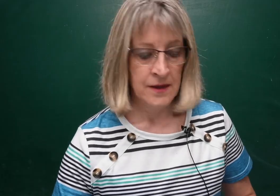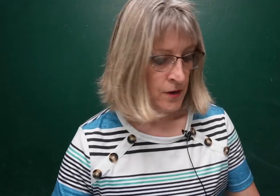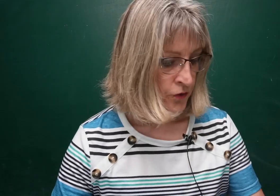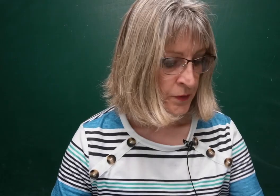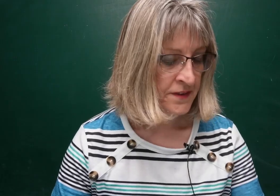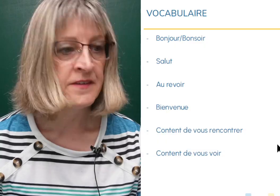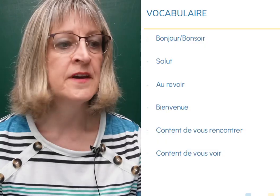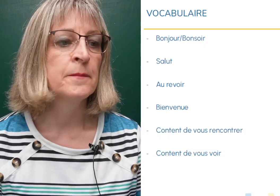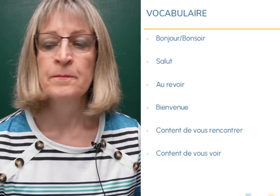Ensuite,